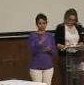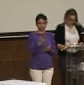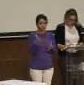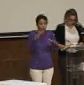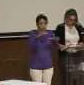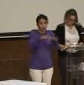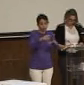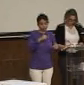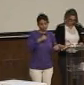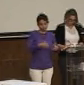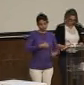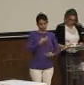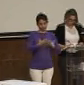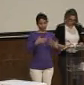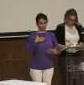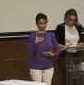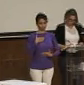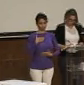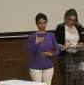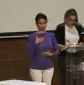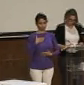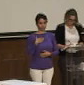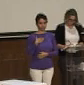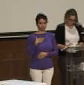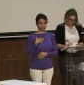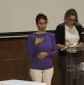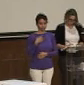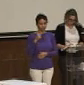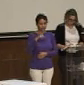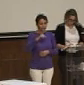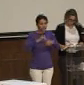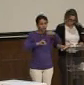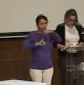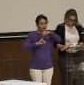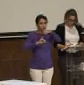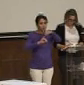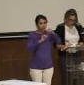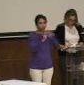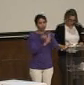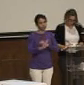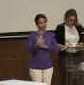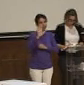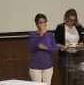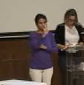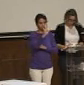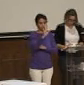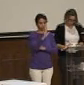é o que me motiva. Eu acho que o Instituto Federal,